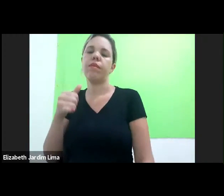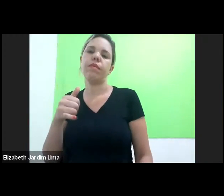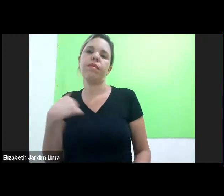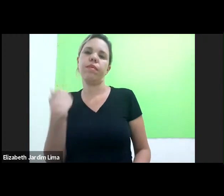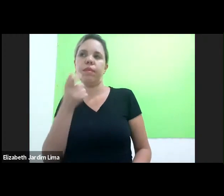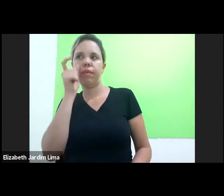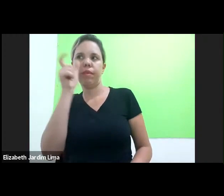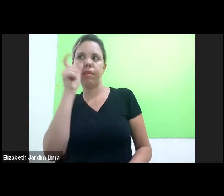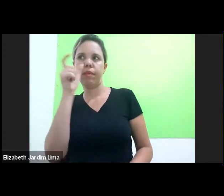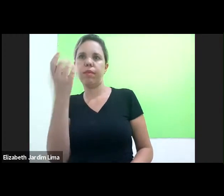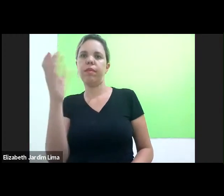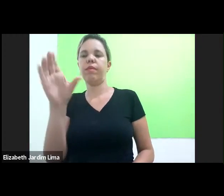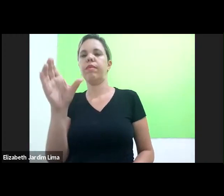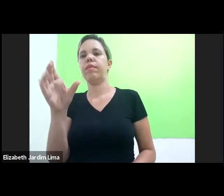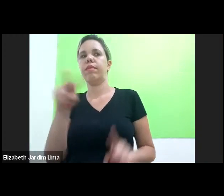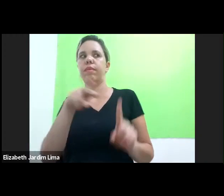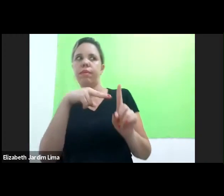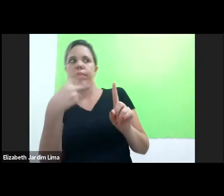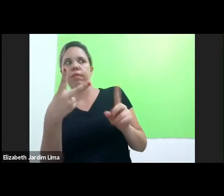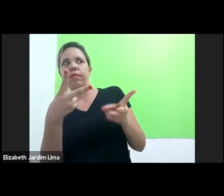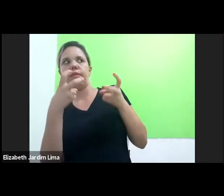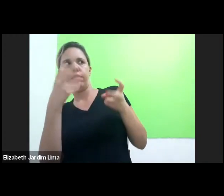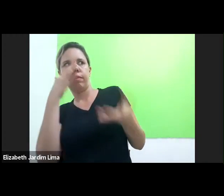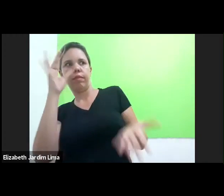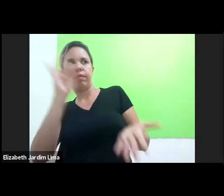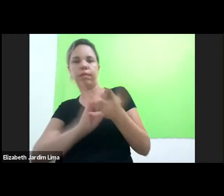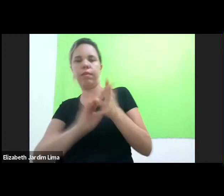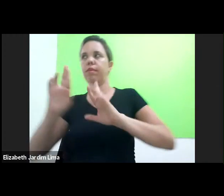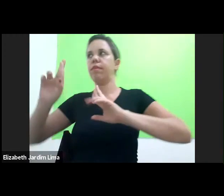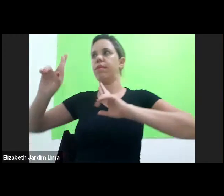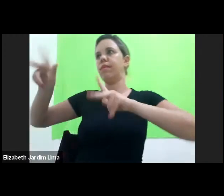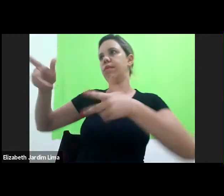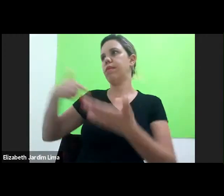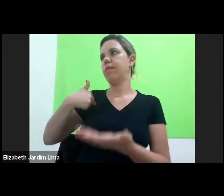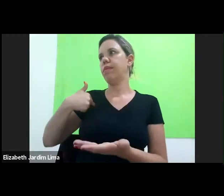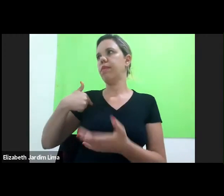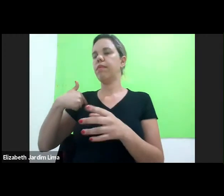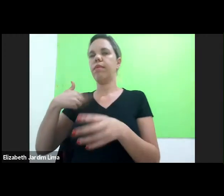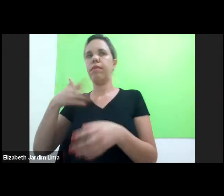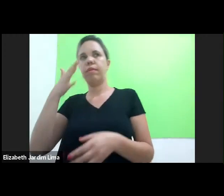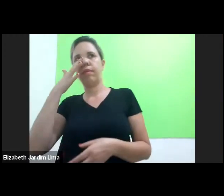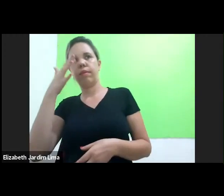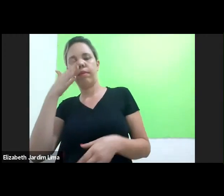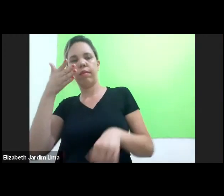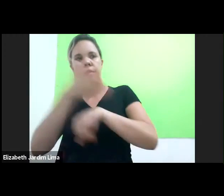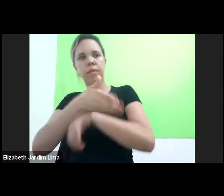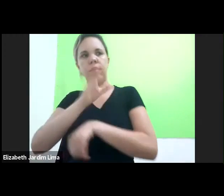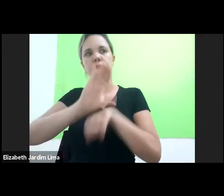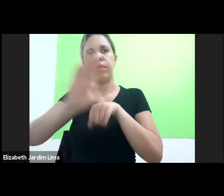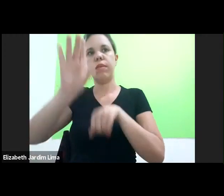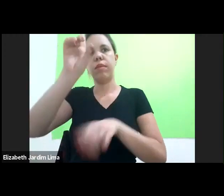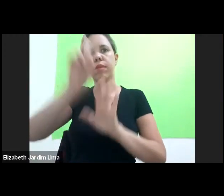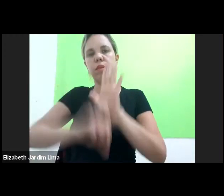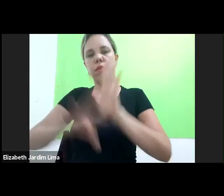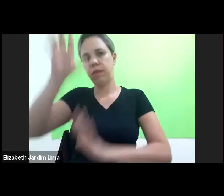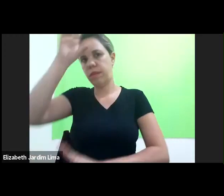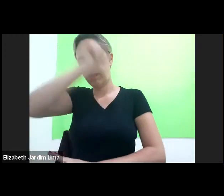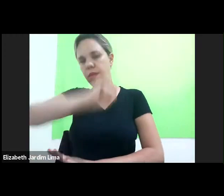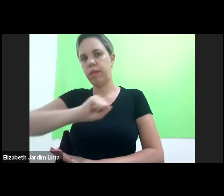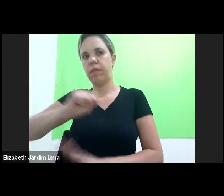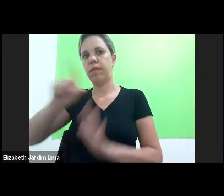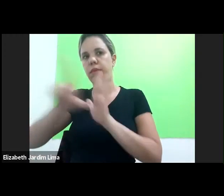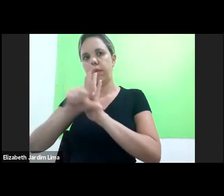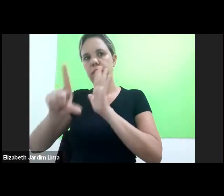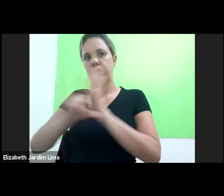como expectativa e realidade, né? A minha expectativa era entrar no curso de Direito, aprender das leis, do